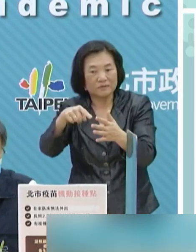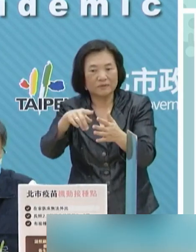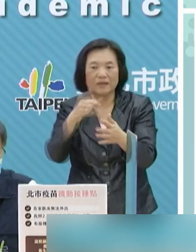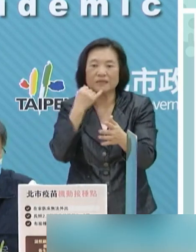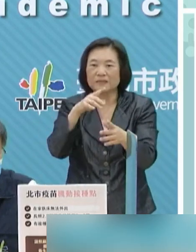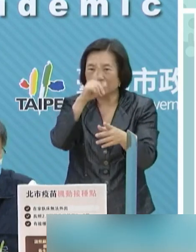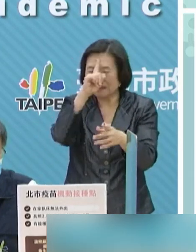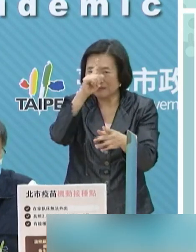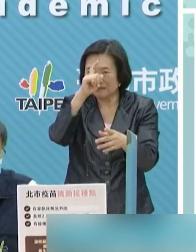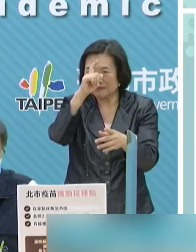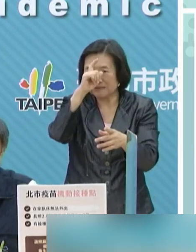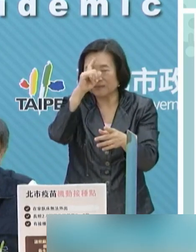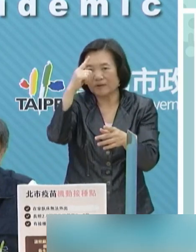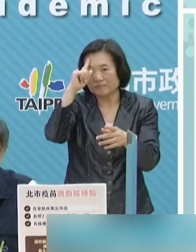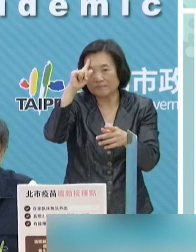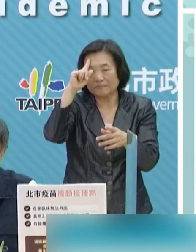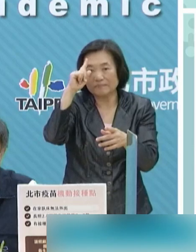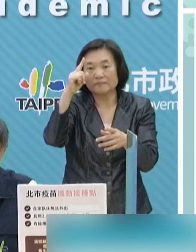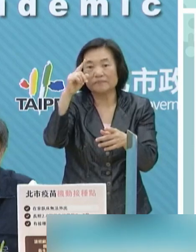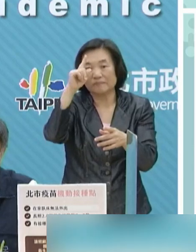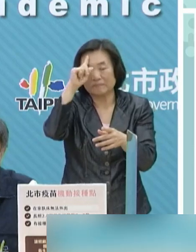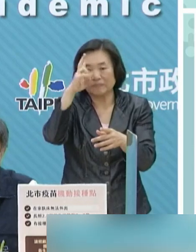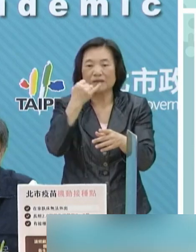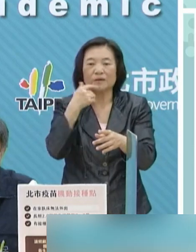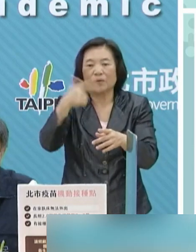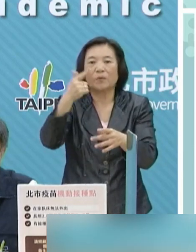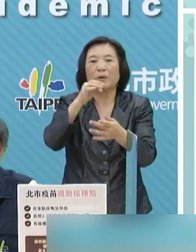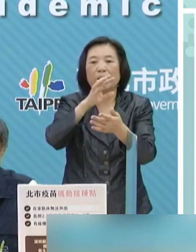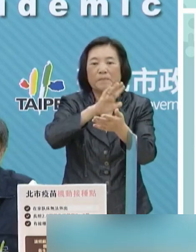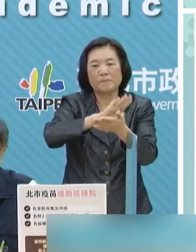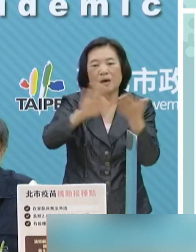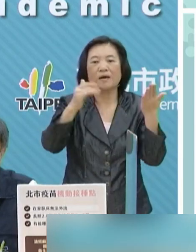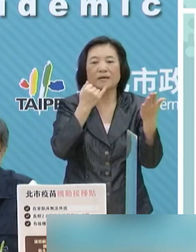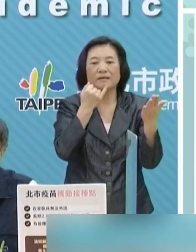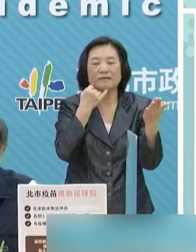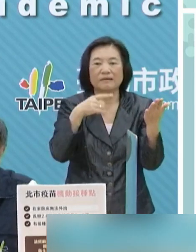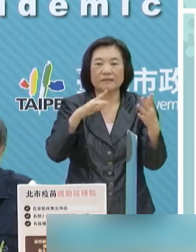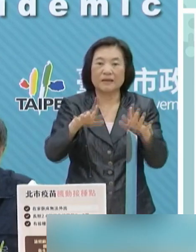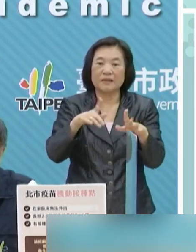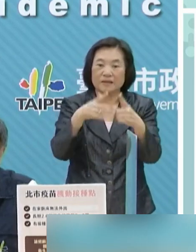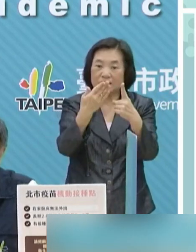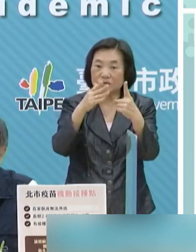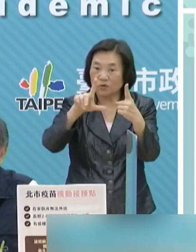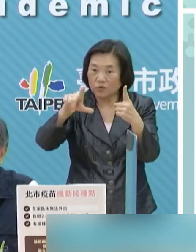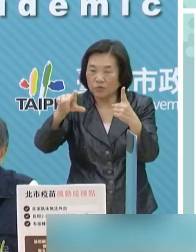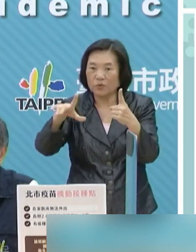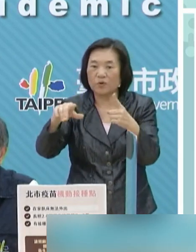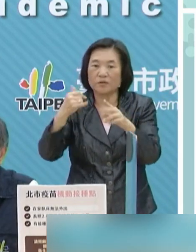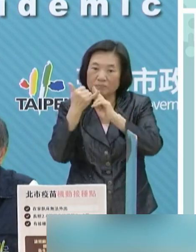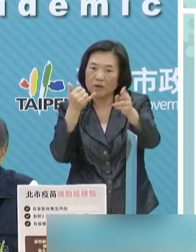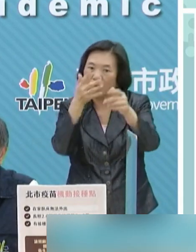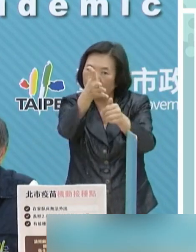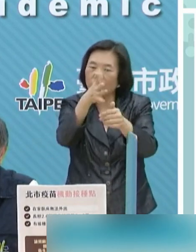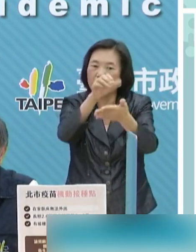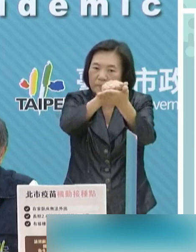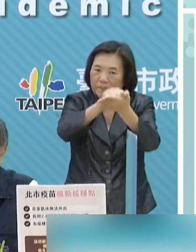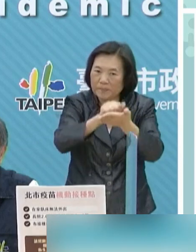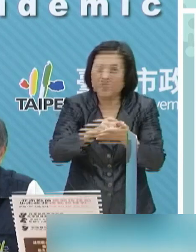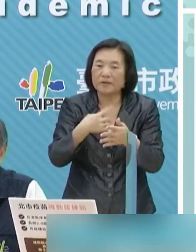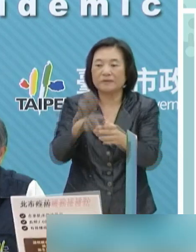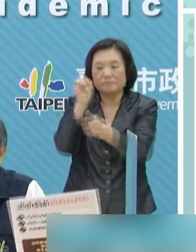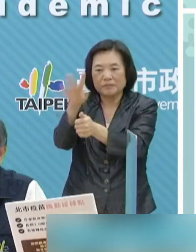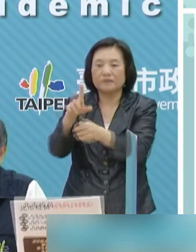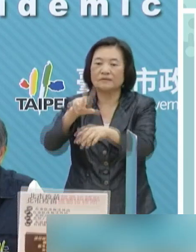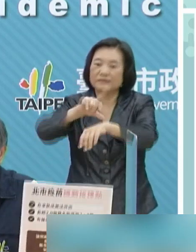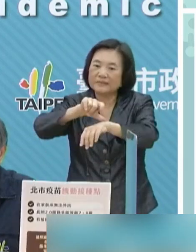知道哈。然后再安排。 好，台北市呢今天新增了42名确诊哦，柯文哲说疫苗没有到，三级警戒持续呢，大家还是有松懈的